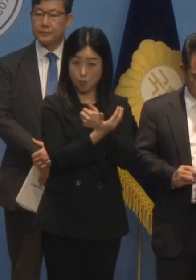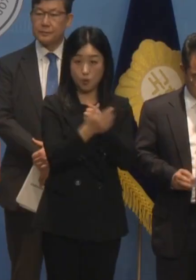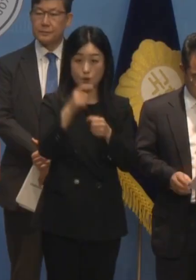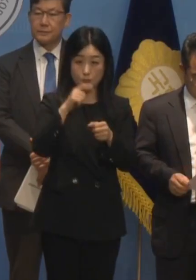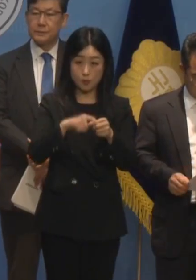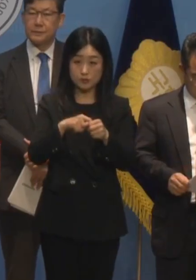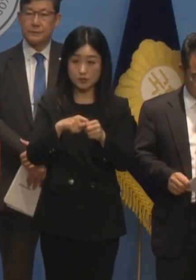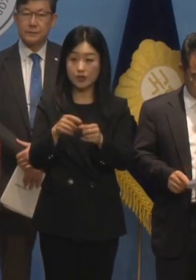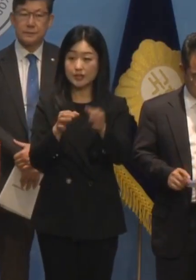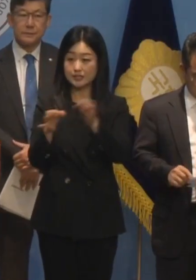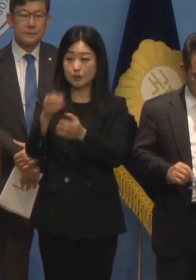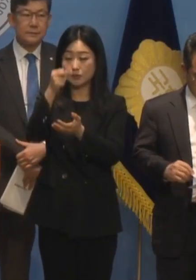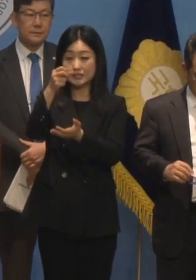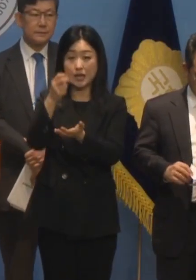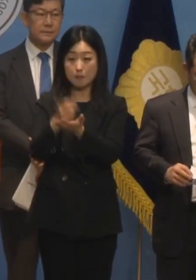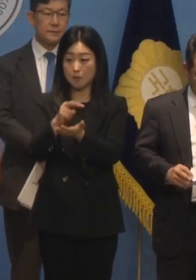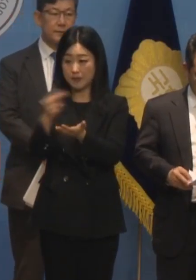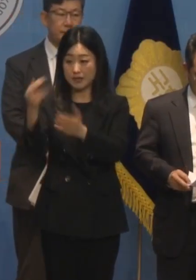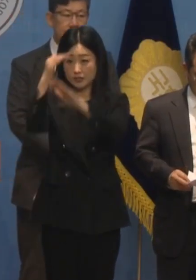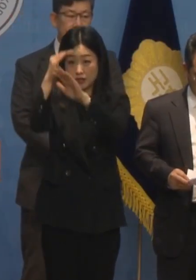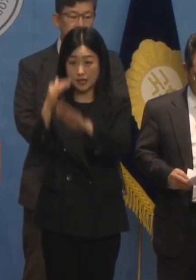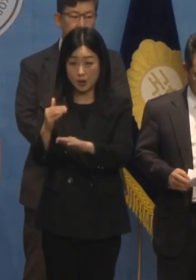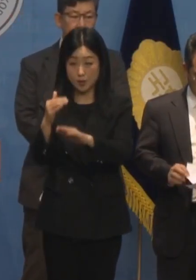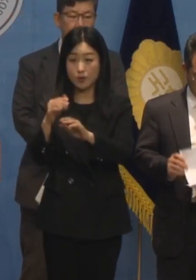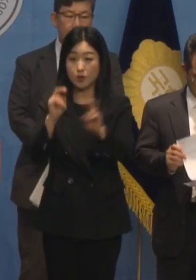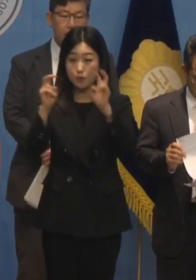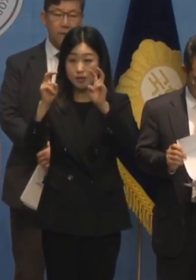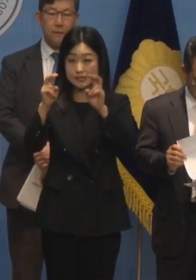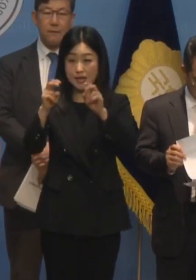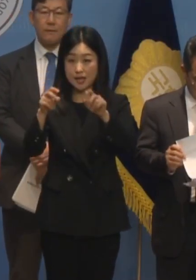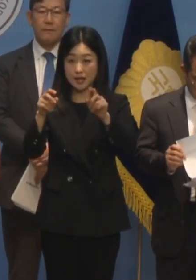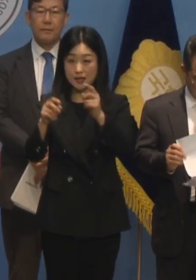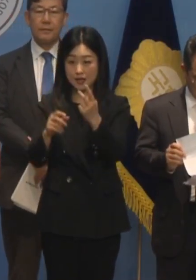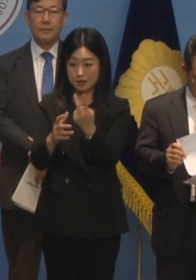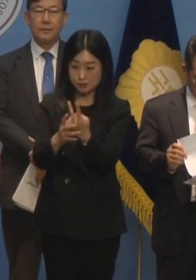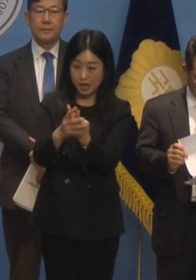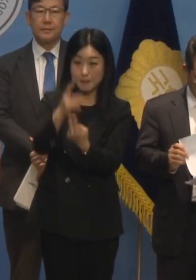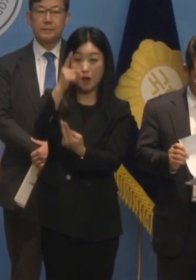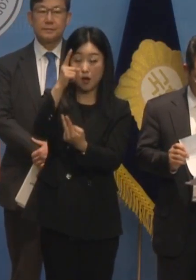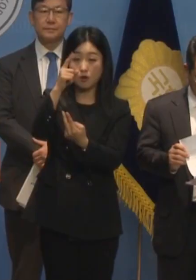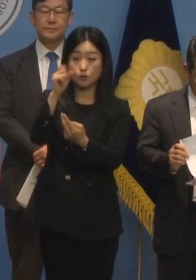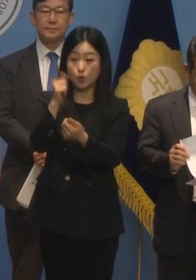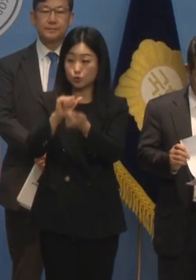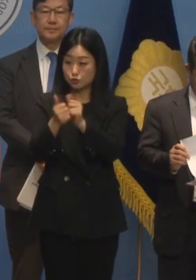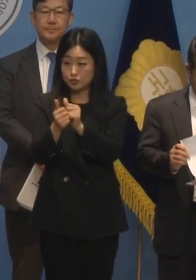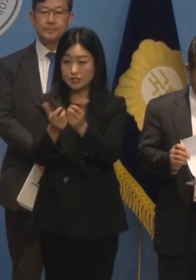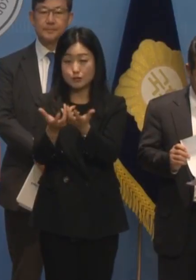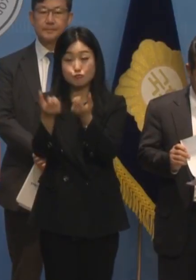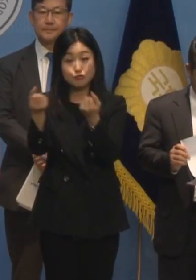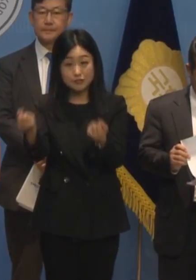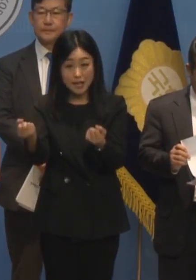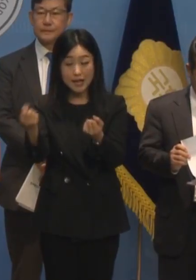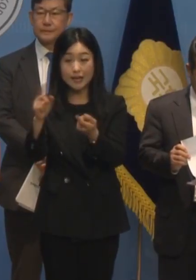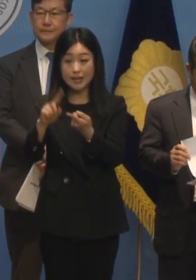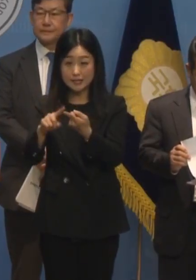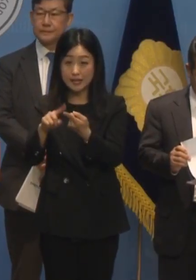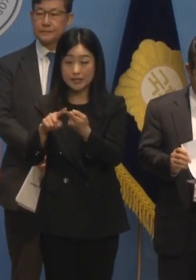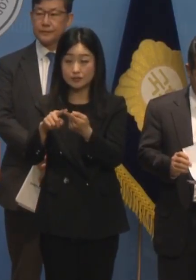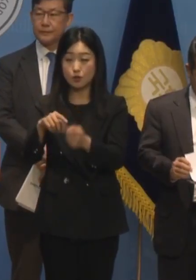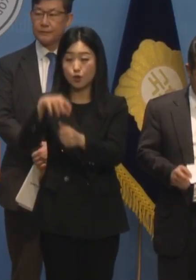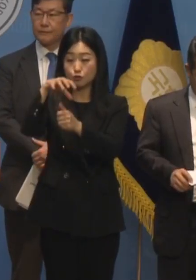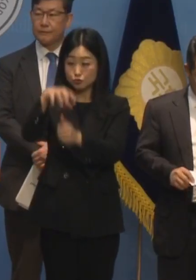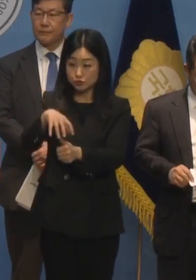발표했습니다. 주요 내용은 계열사 간 합병과 물적 분할 후 재상장에 국한된 핀셋 규제를